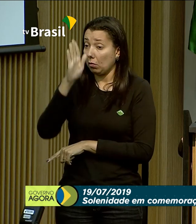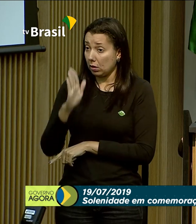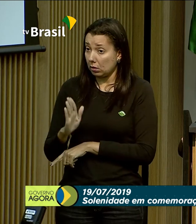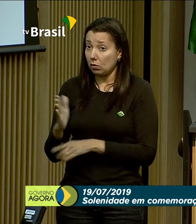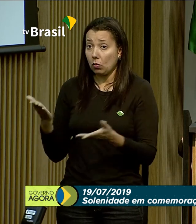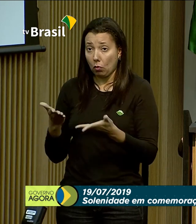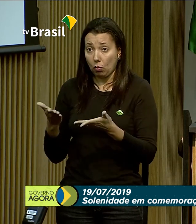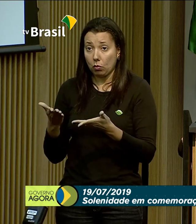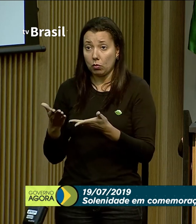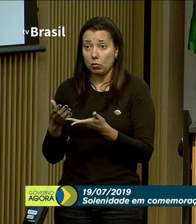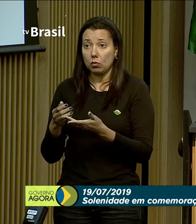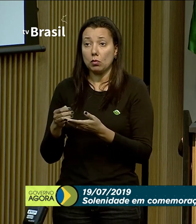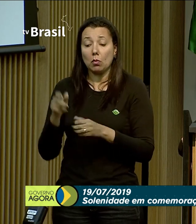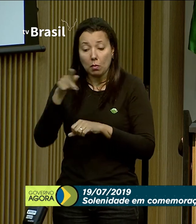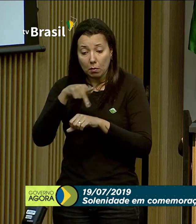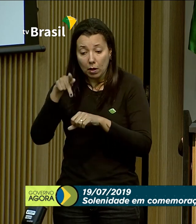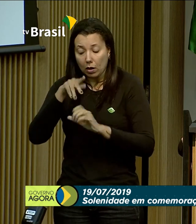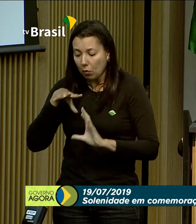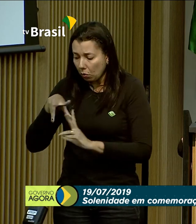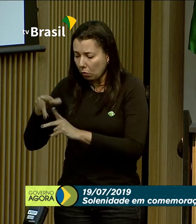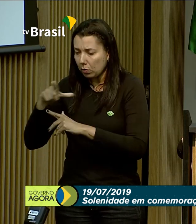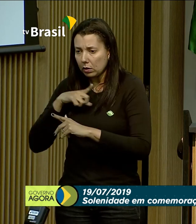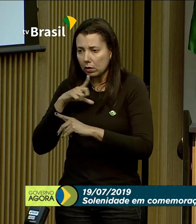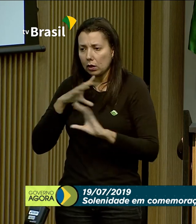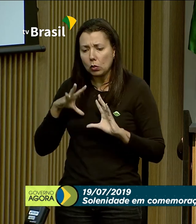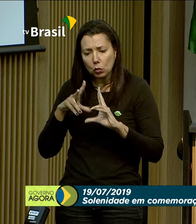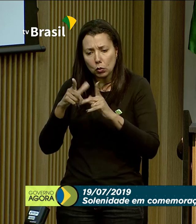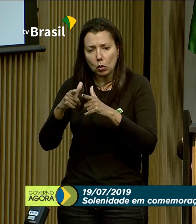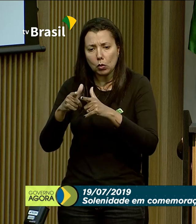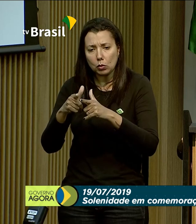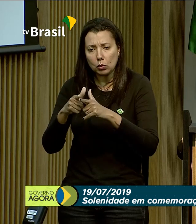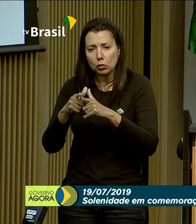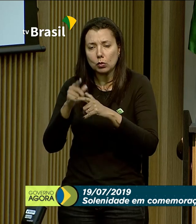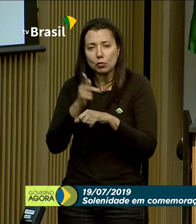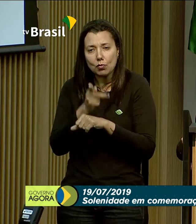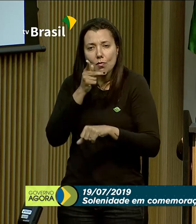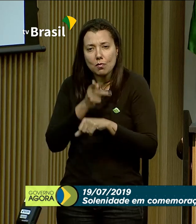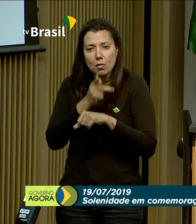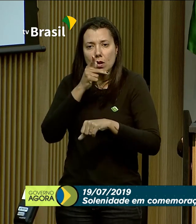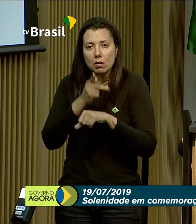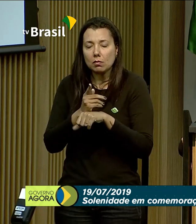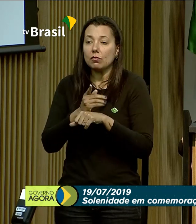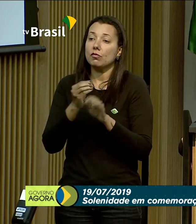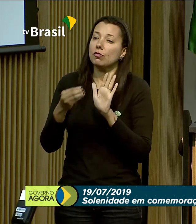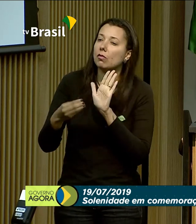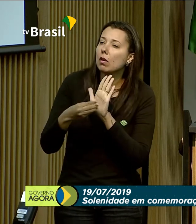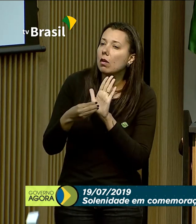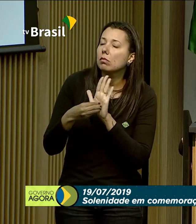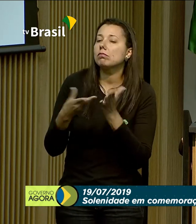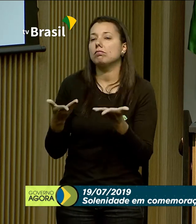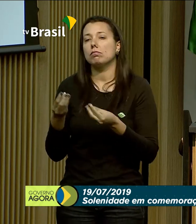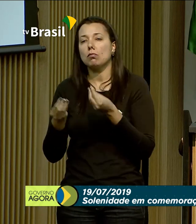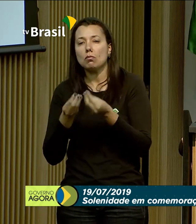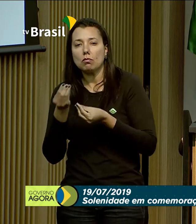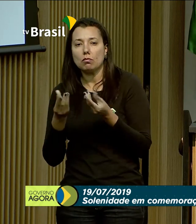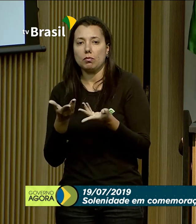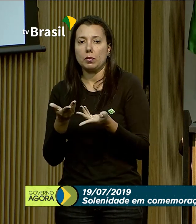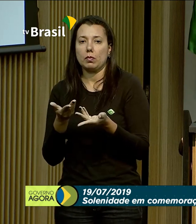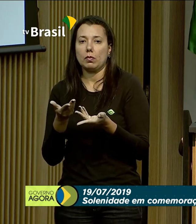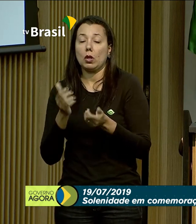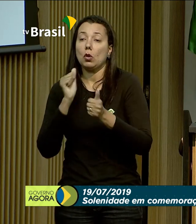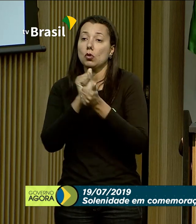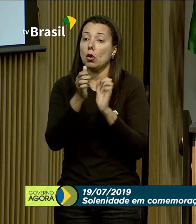seguramente o único país do mundo que alcançou todos os títulos existentes. Nos faltava os